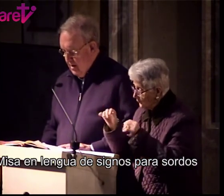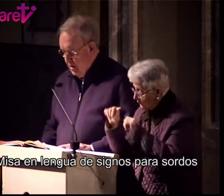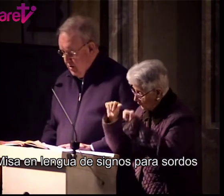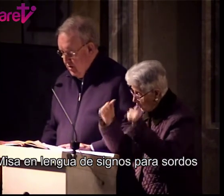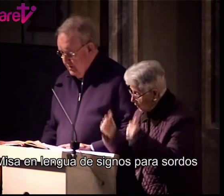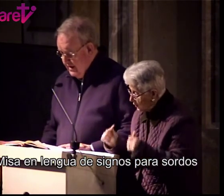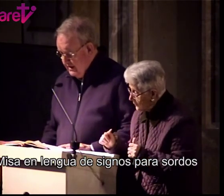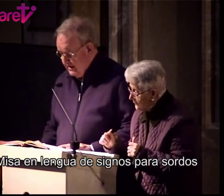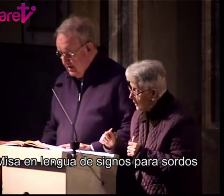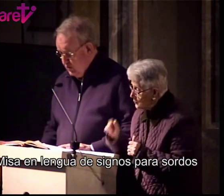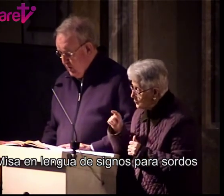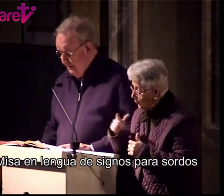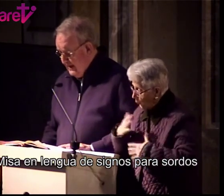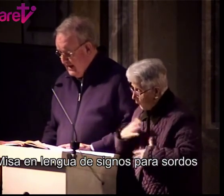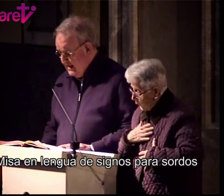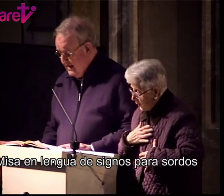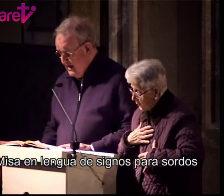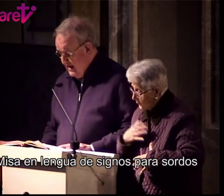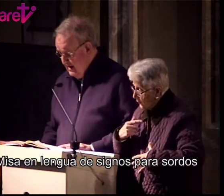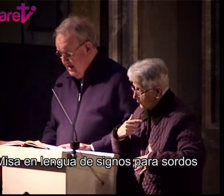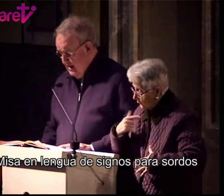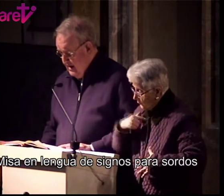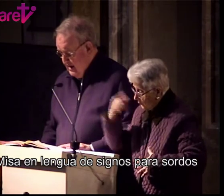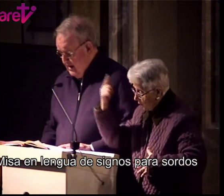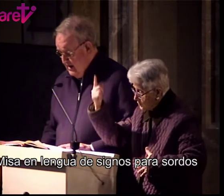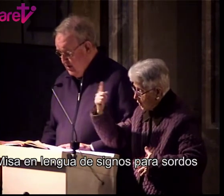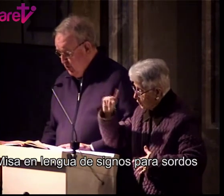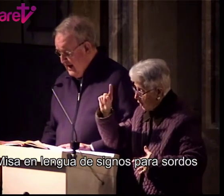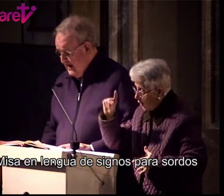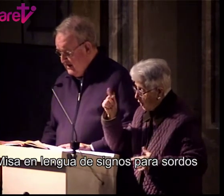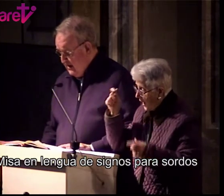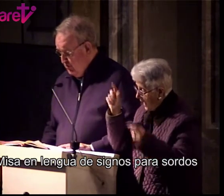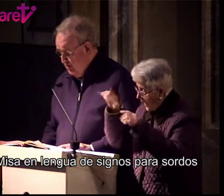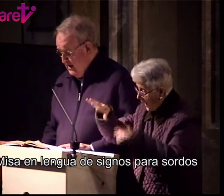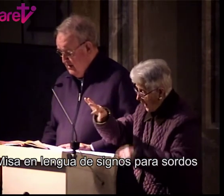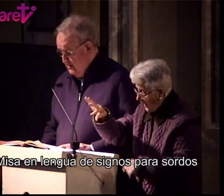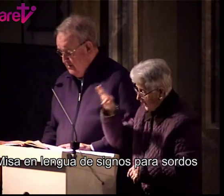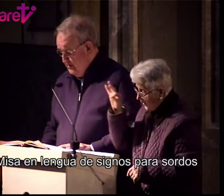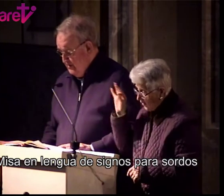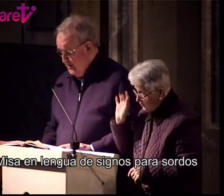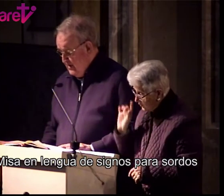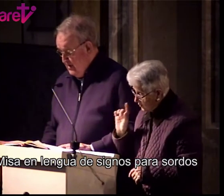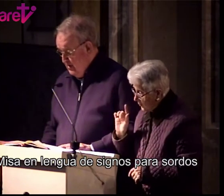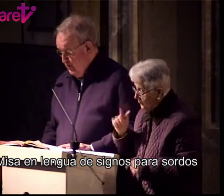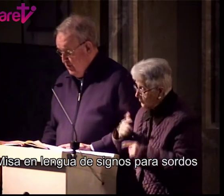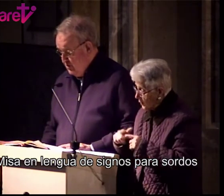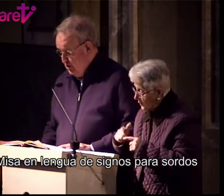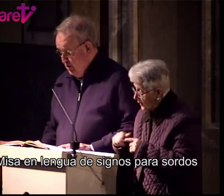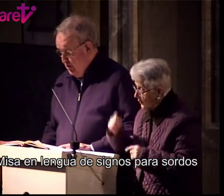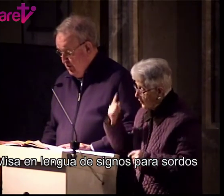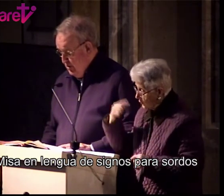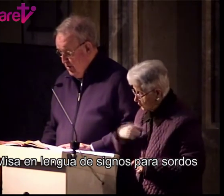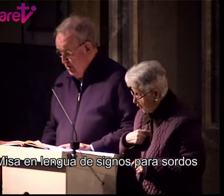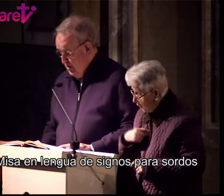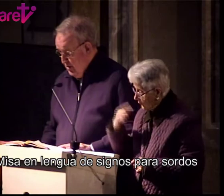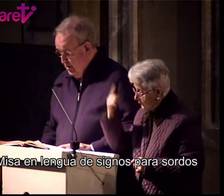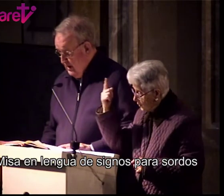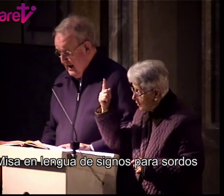no mires su apariencia ni su gran estatura, pues yo le he